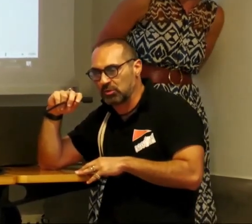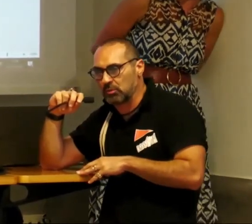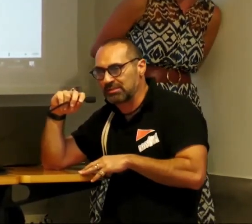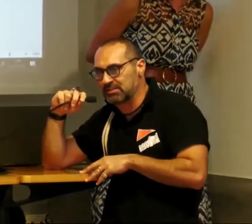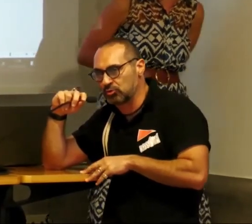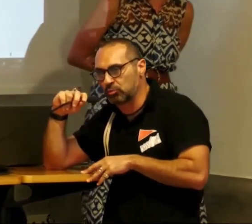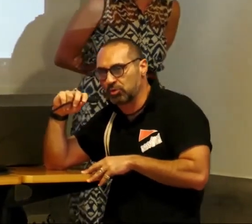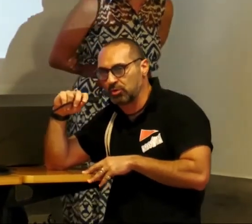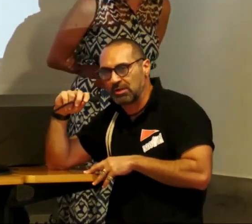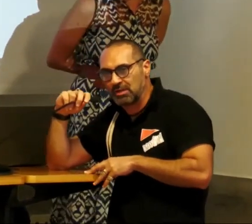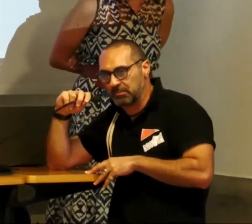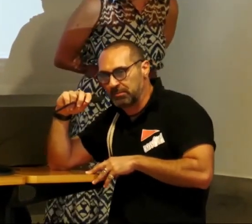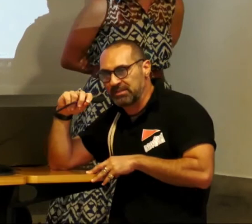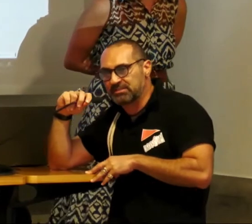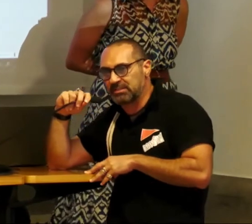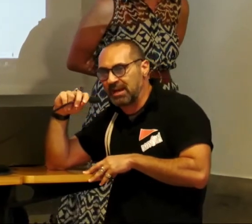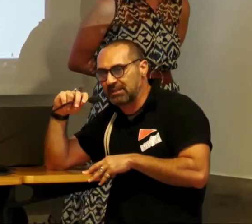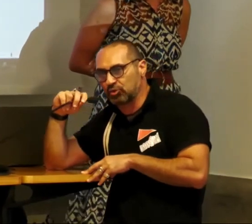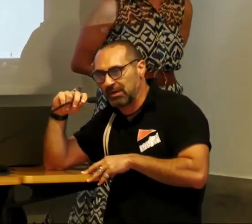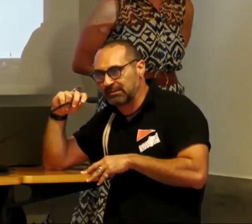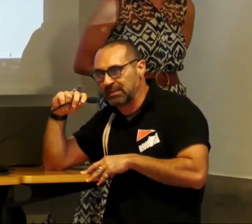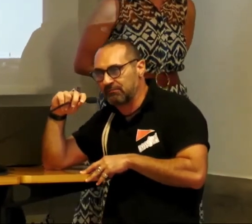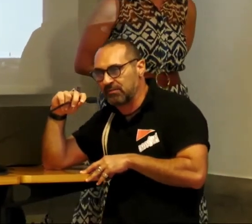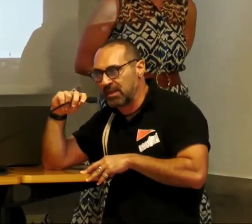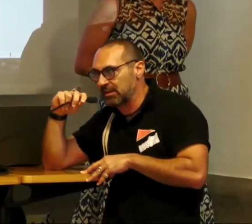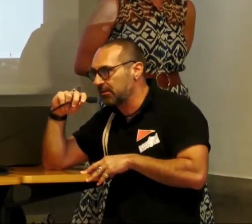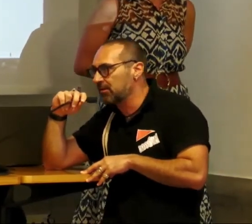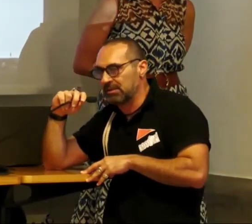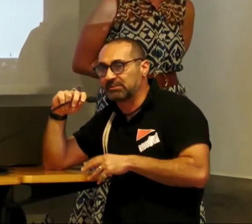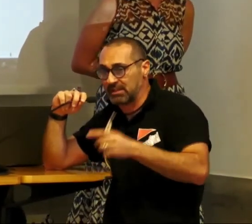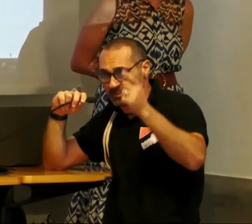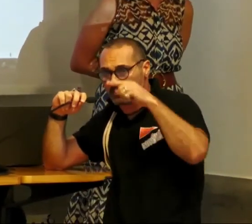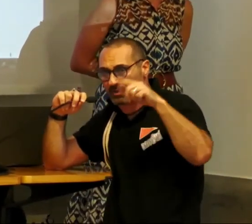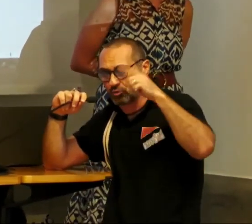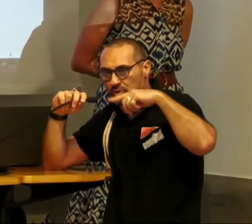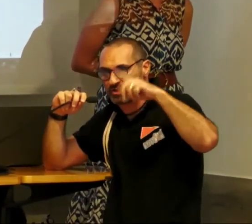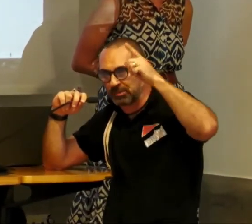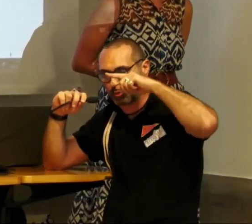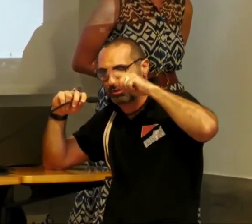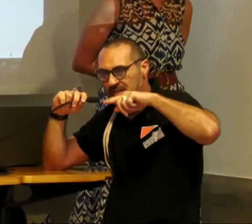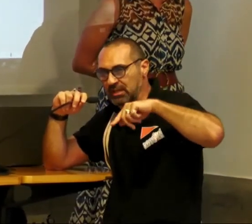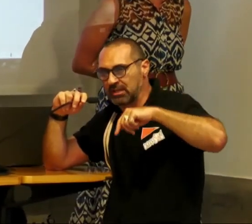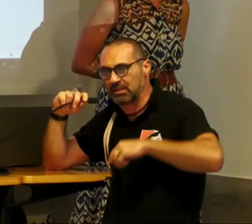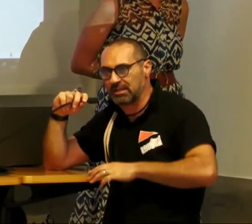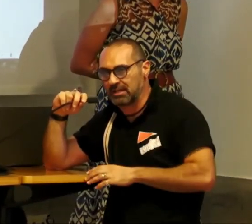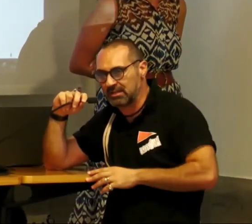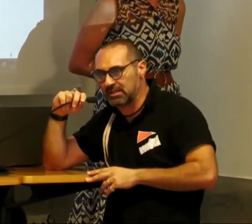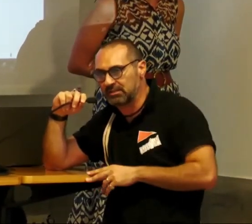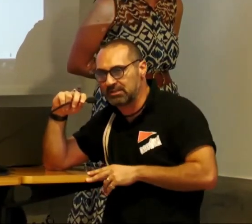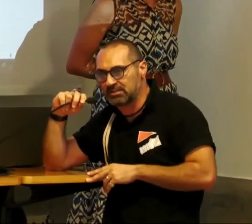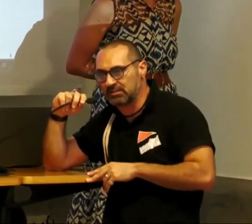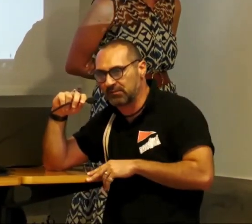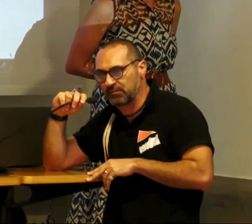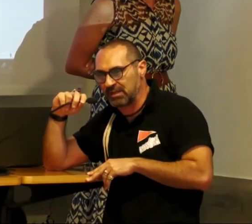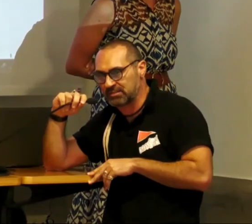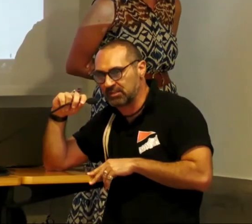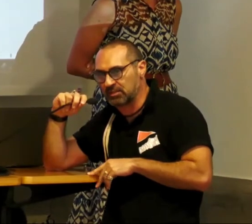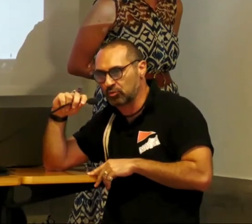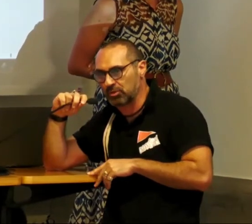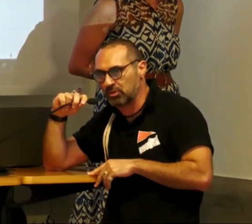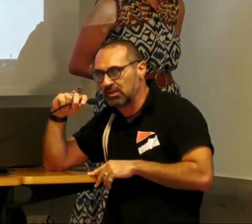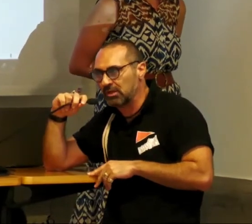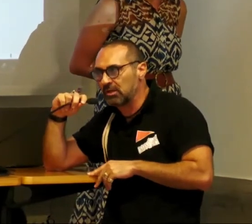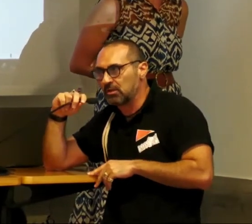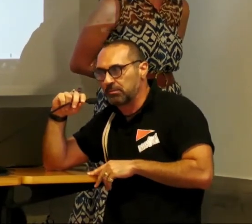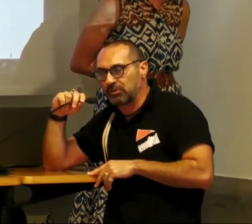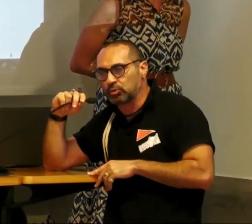didattica.beniculturali@uniroma3.it. Quindi qualsiasi dubbio, perplessità, domanda che vi viene, il 3 è scritto a numero, sì, per tutte e tre gli indirizzi, il 3 finale è scritto a